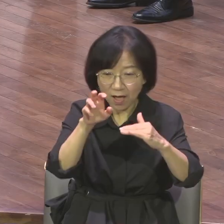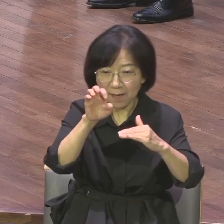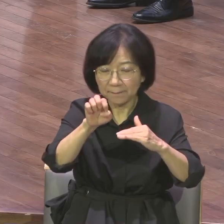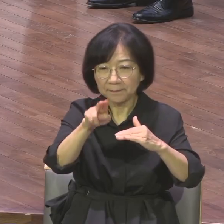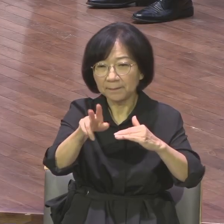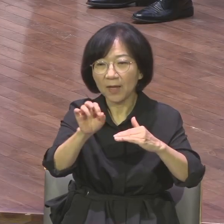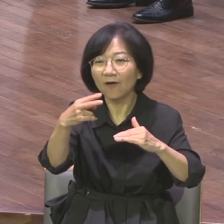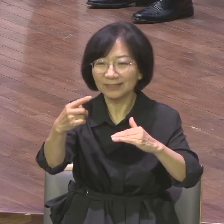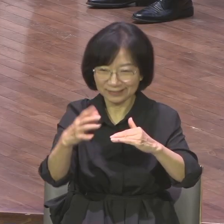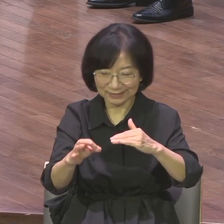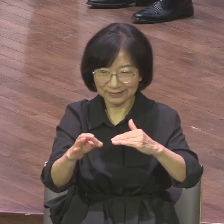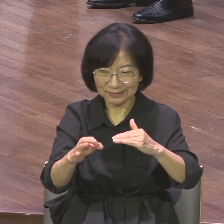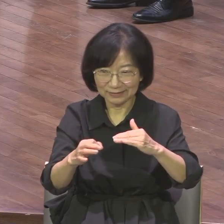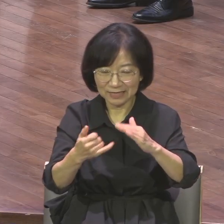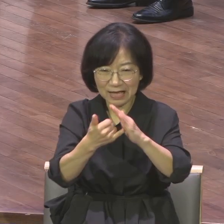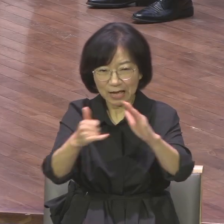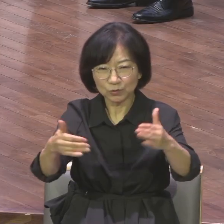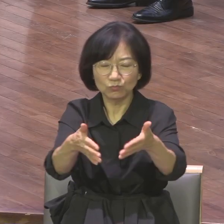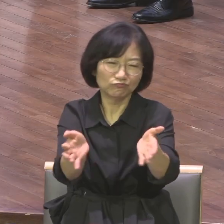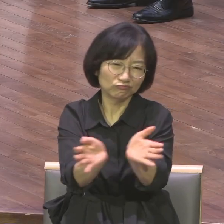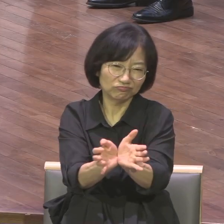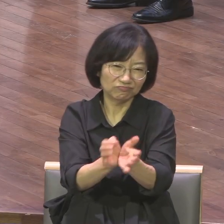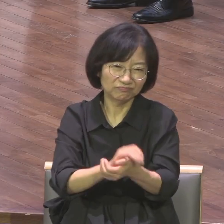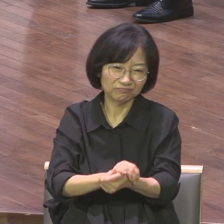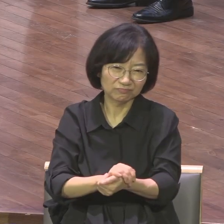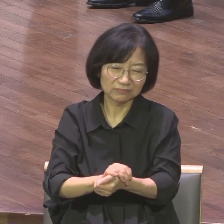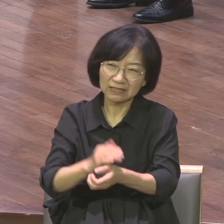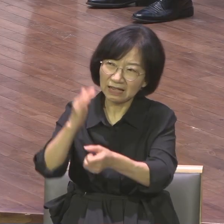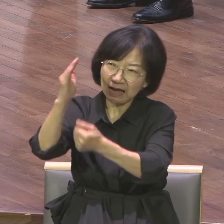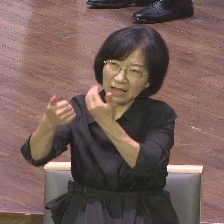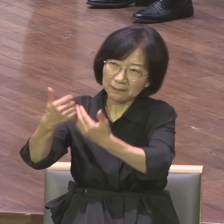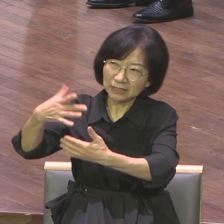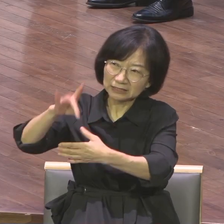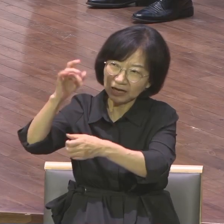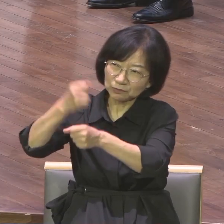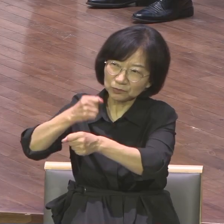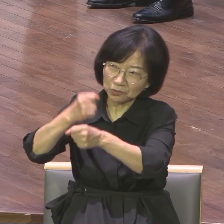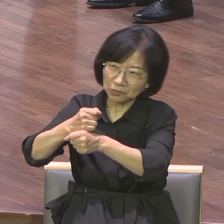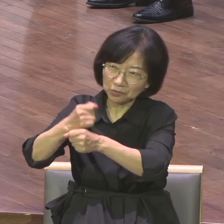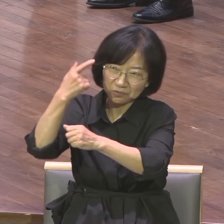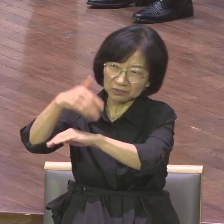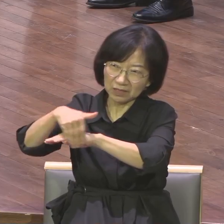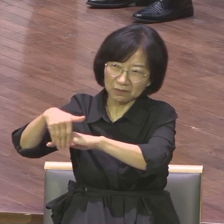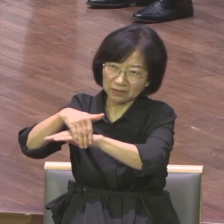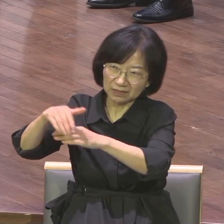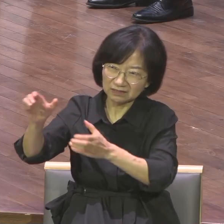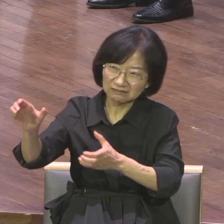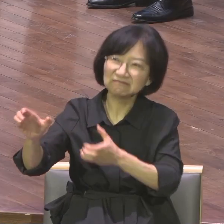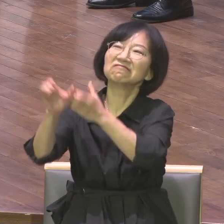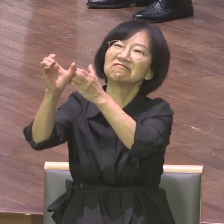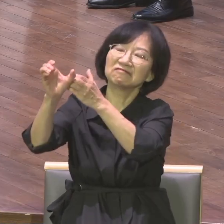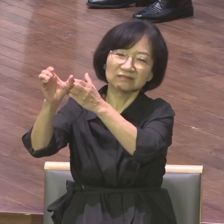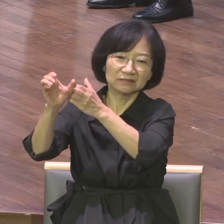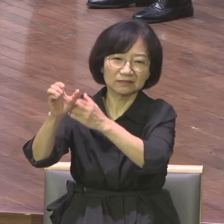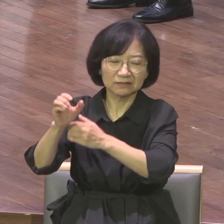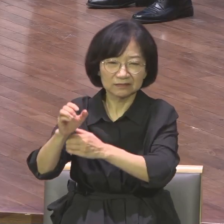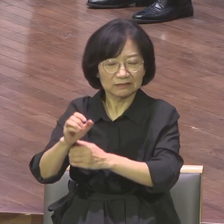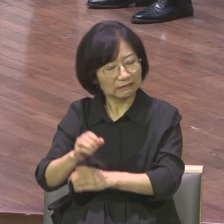성경이요, 창조 질서 여기 도전하는 거예요 지금. 이 정부가 말이에요. 이 성경에 지금 도전하는